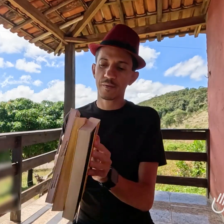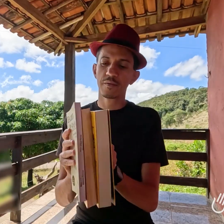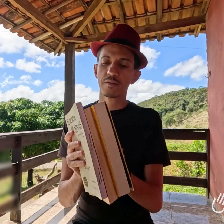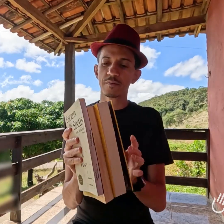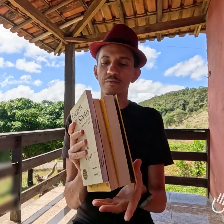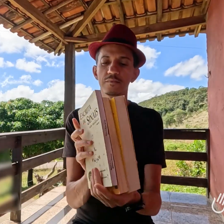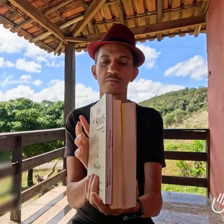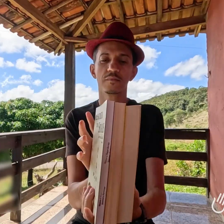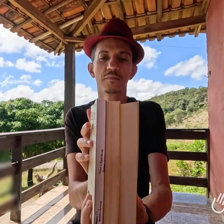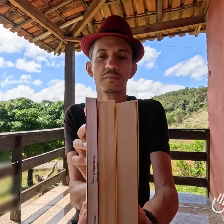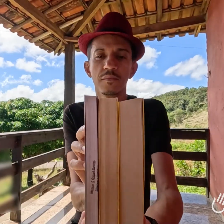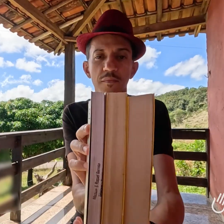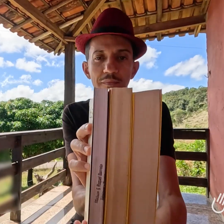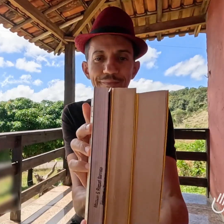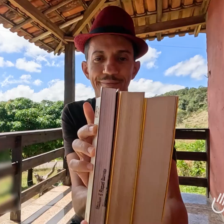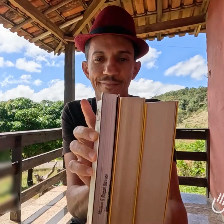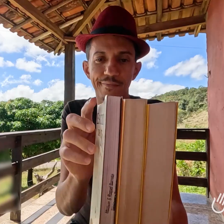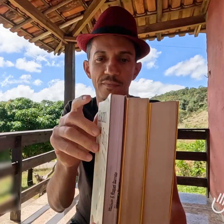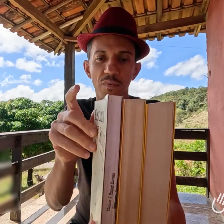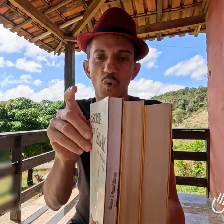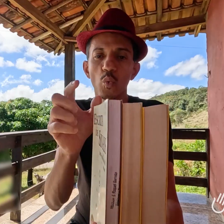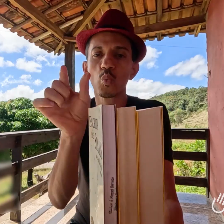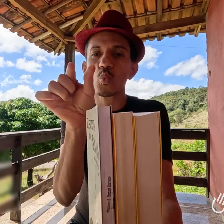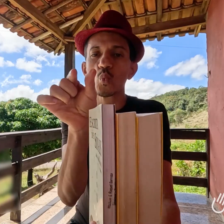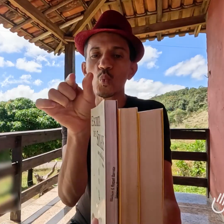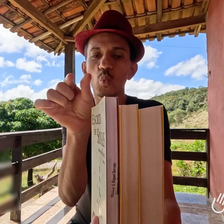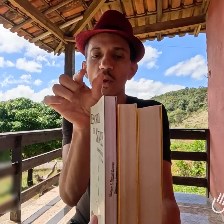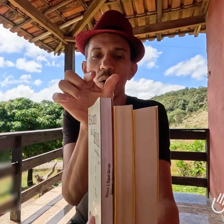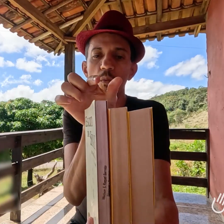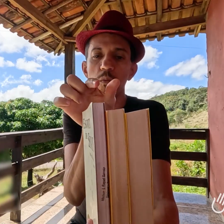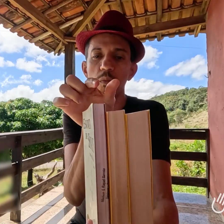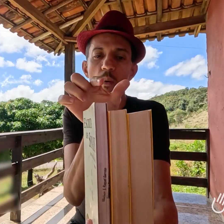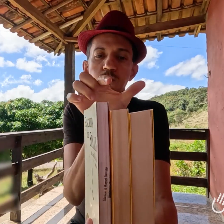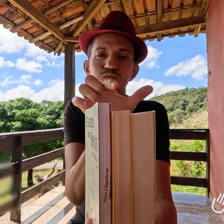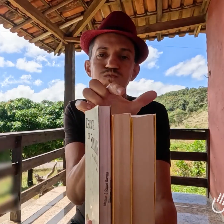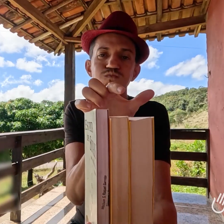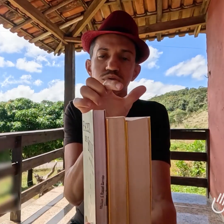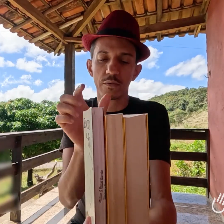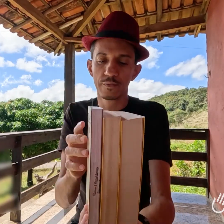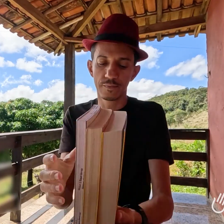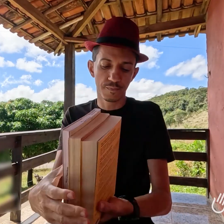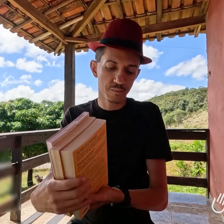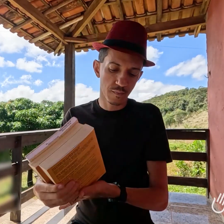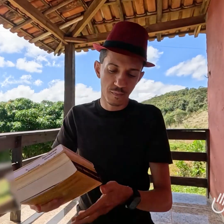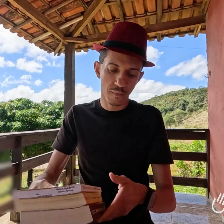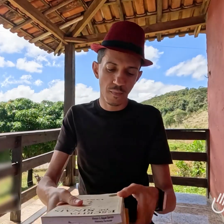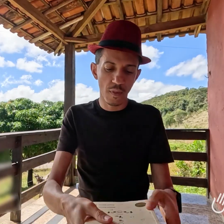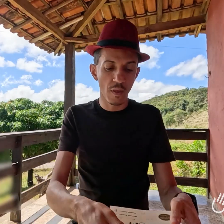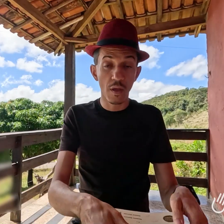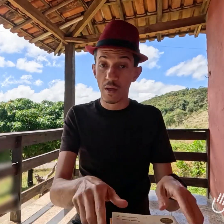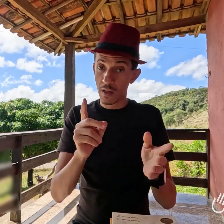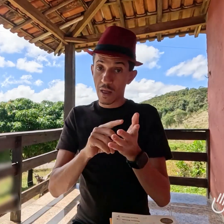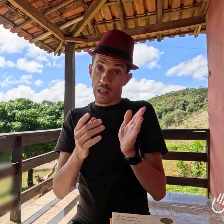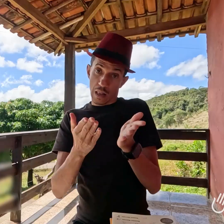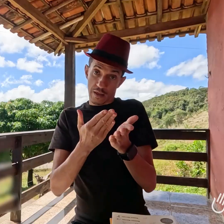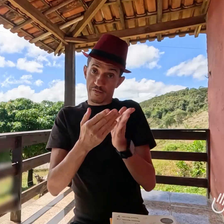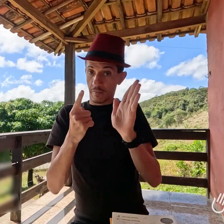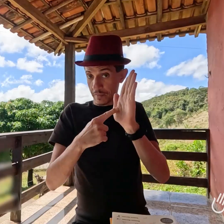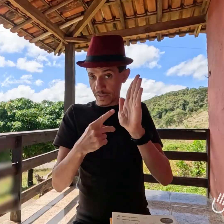quando você olha para esses livros, você percebe claramente que houve uma grande evolução neles. Até o volume do livro mesmo você